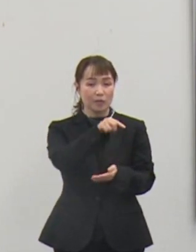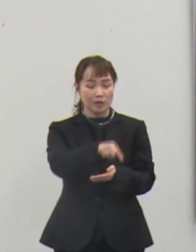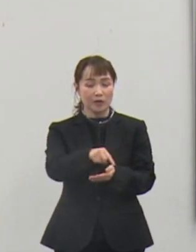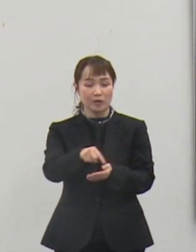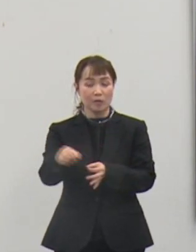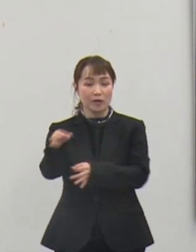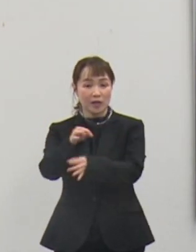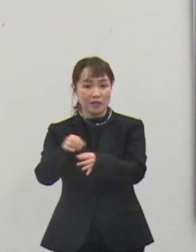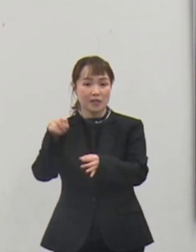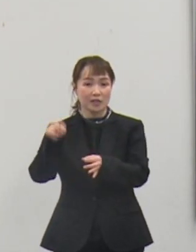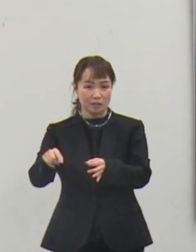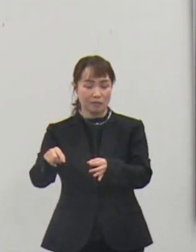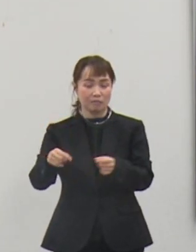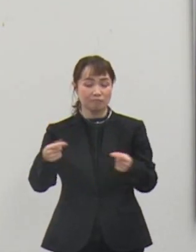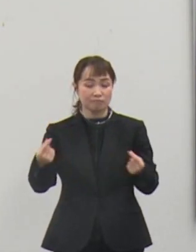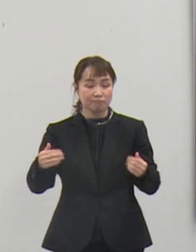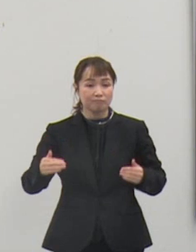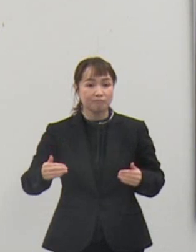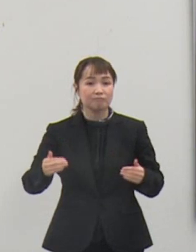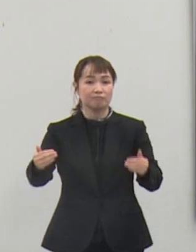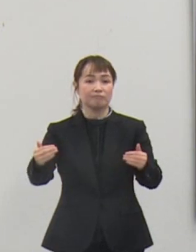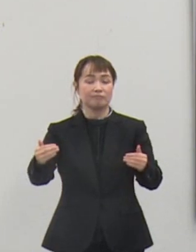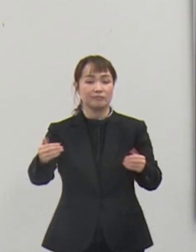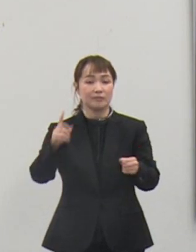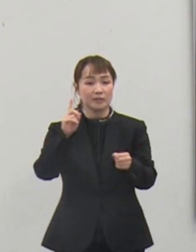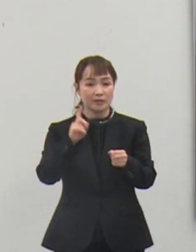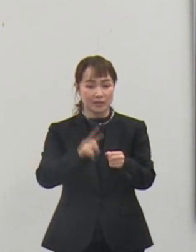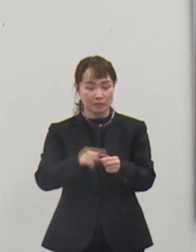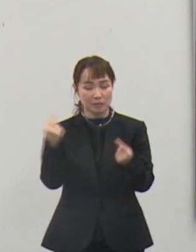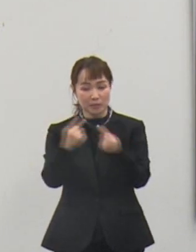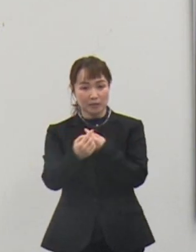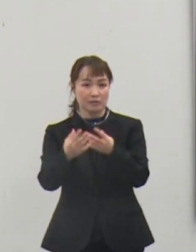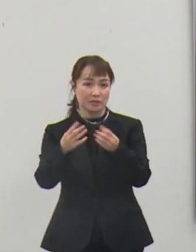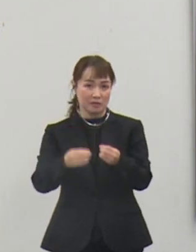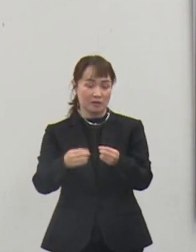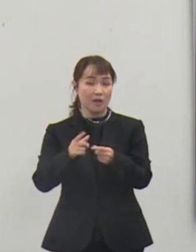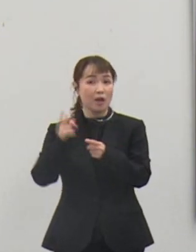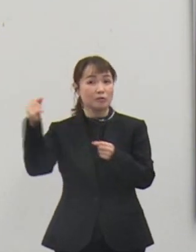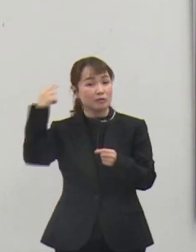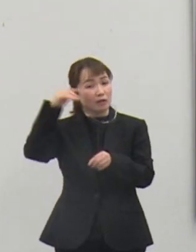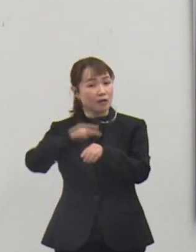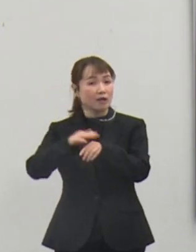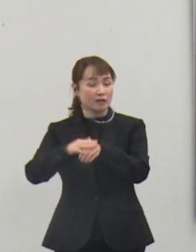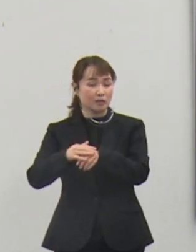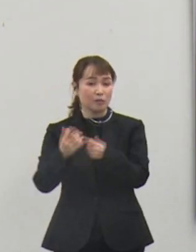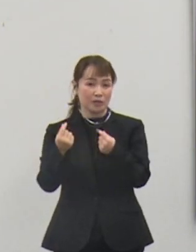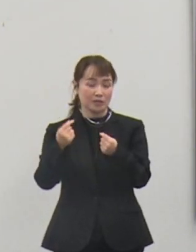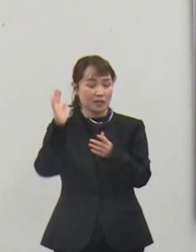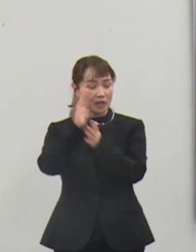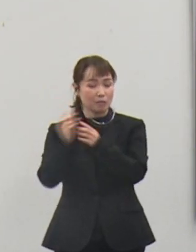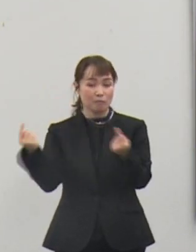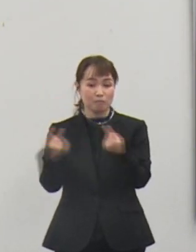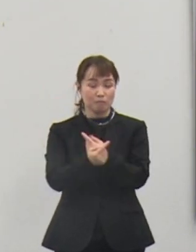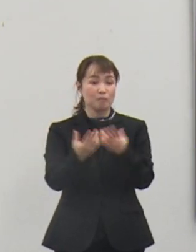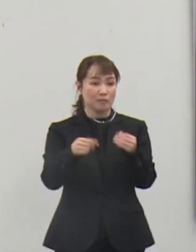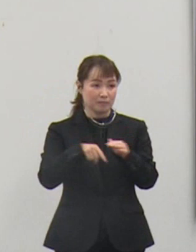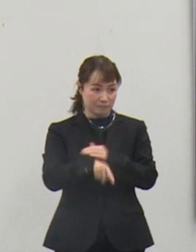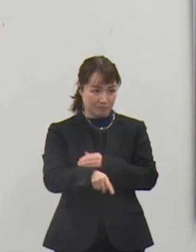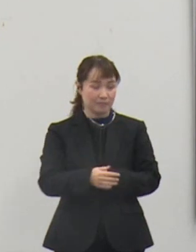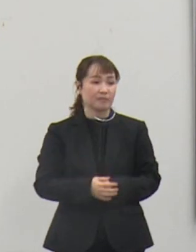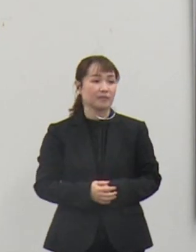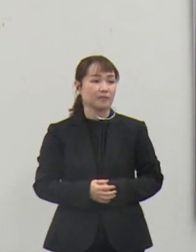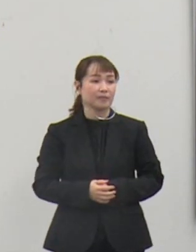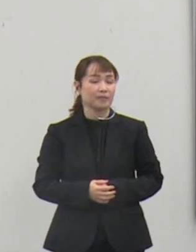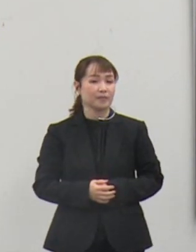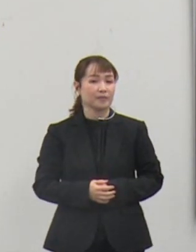考え方でこういった見直しを行ったということで、本県においてもこういう見直しを行ったということでございまして、